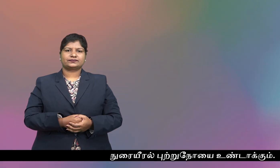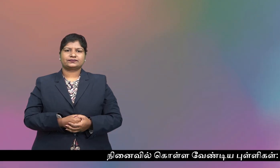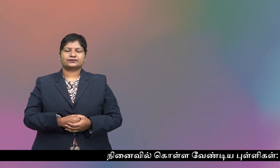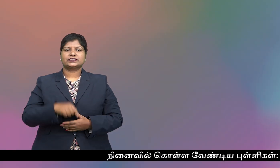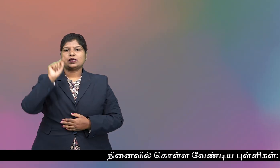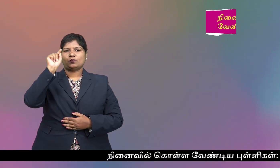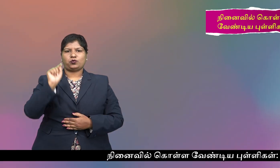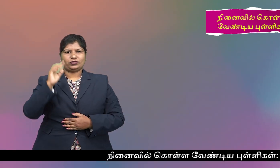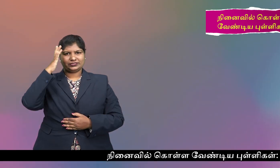நினைவில் வைத்துக் கொள்ளுங்கள்,